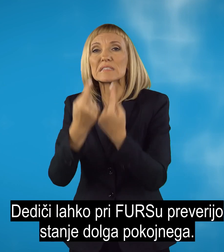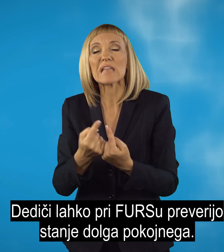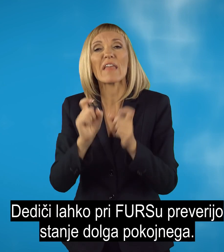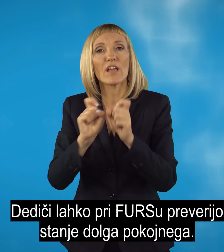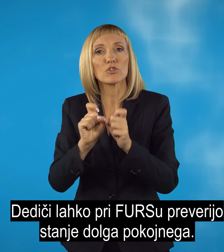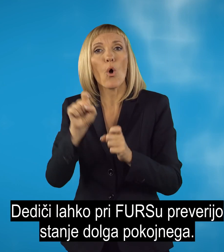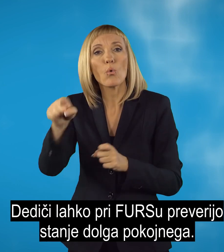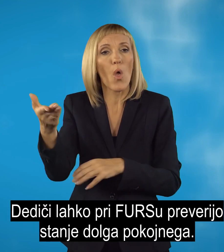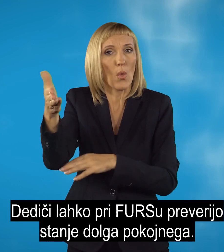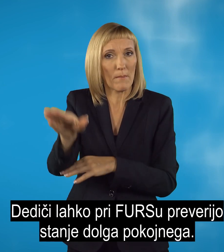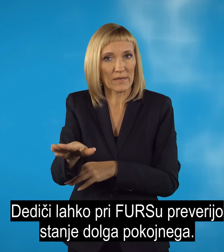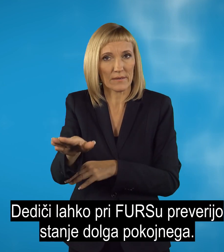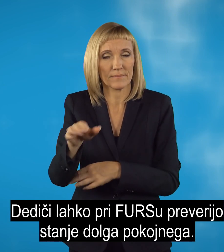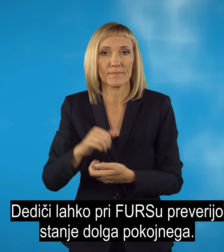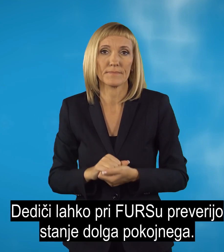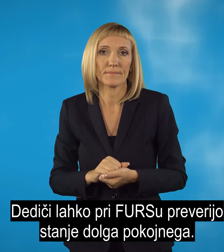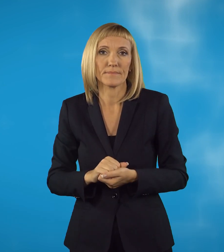stanje dolga pokojnega.